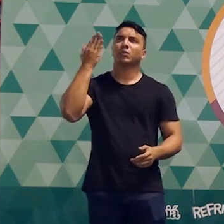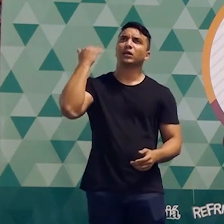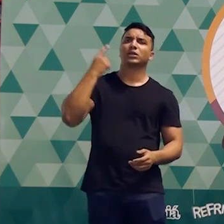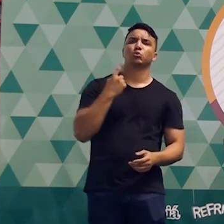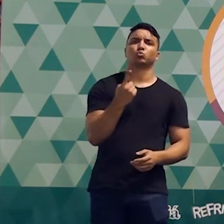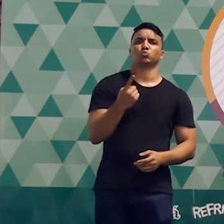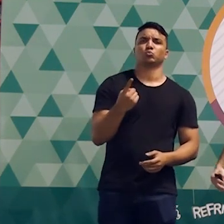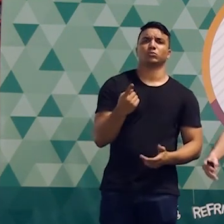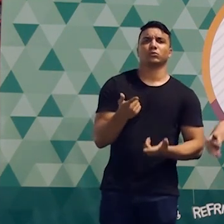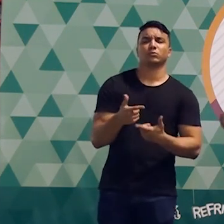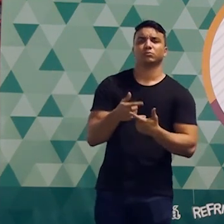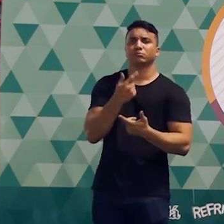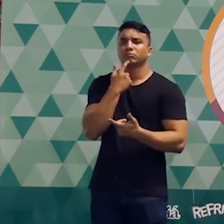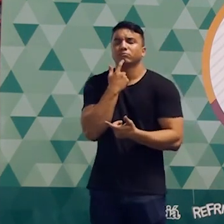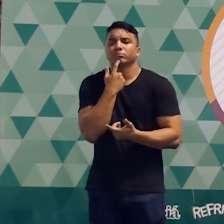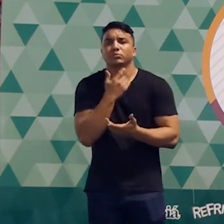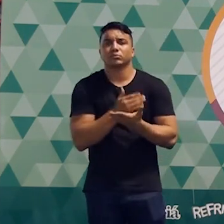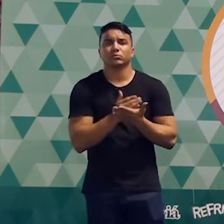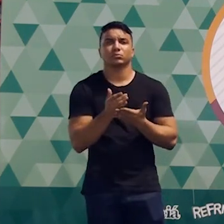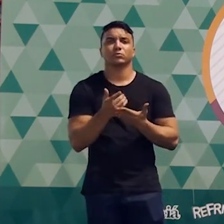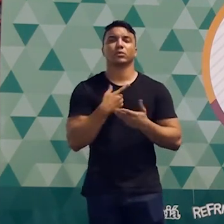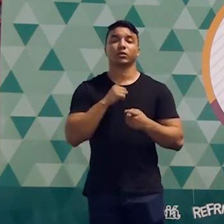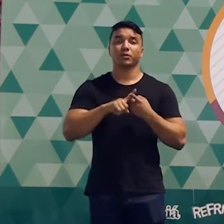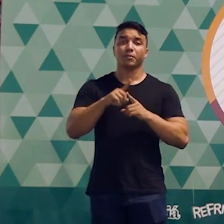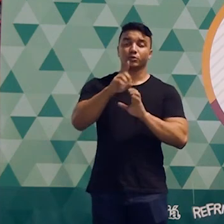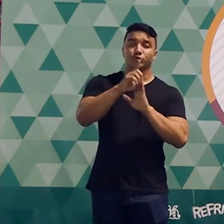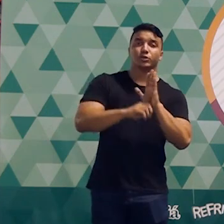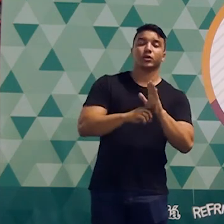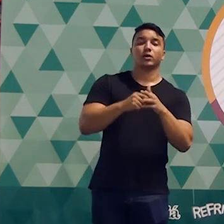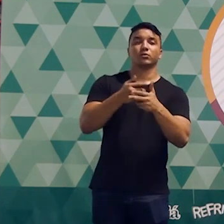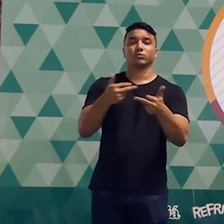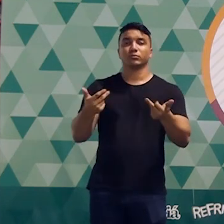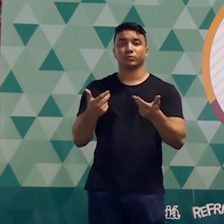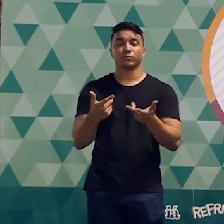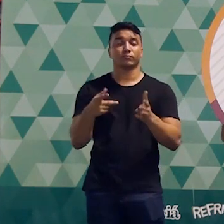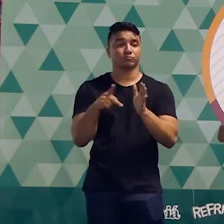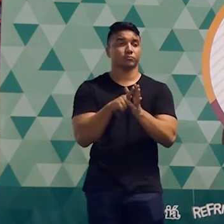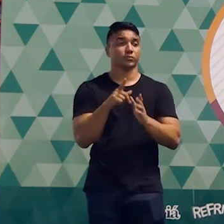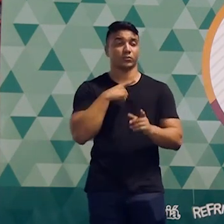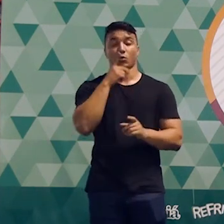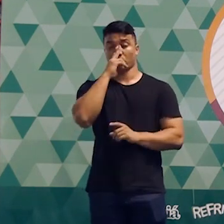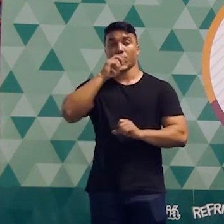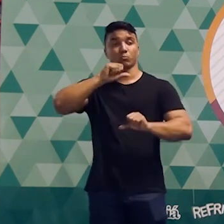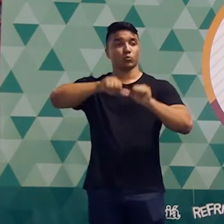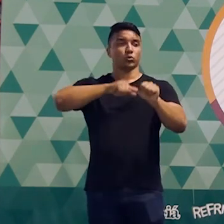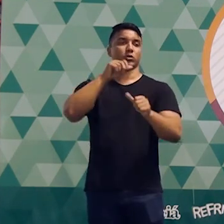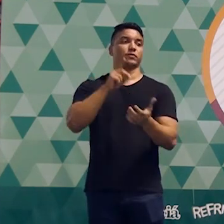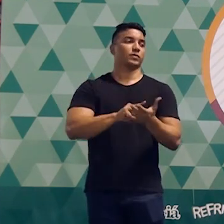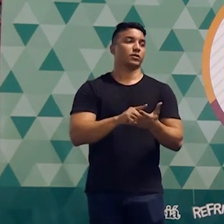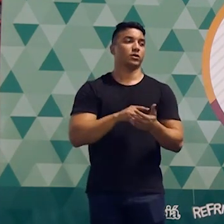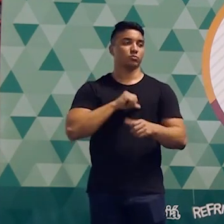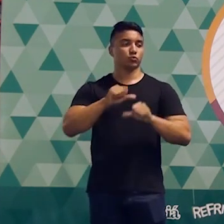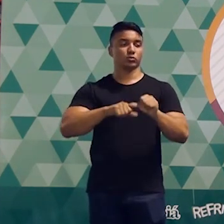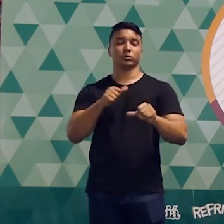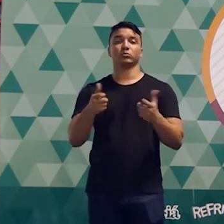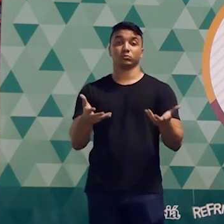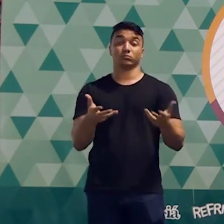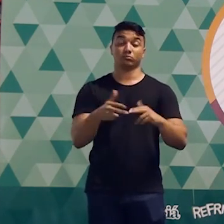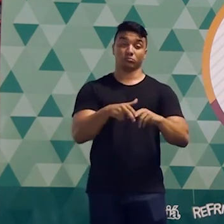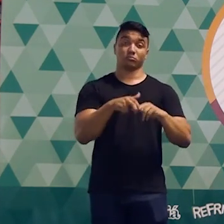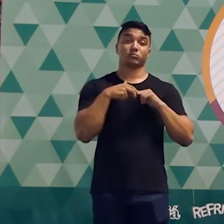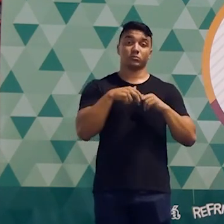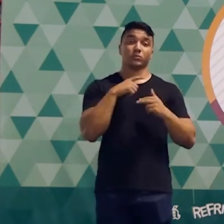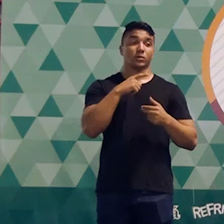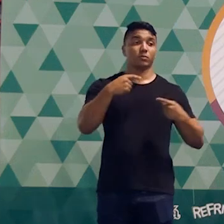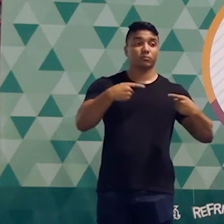lá, né? As pessoas ainda estão entrando com a questão dos seus direitos, certo? É uma mudança, a sociedade está mudando. E isso aí